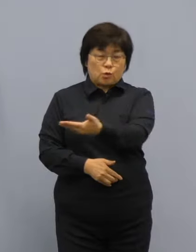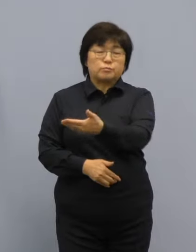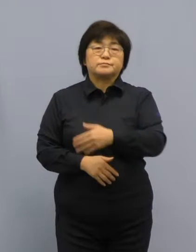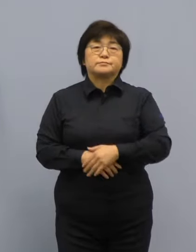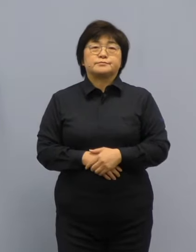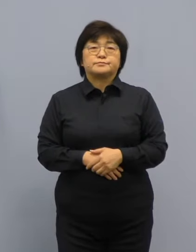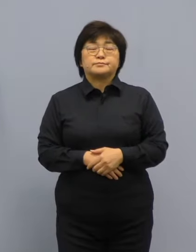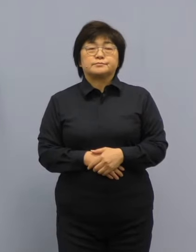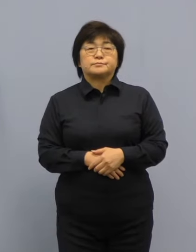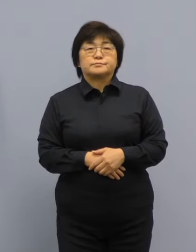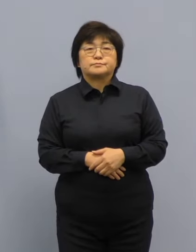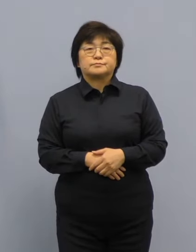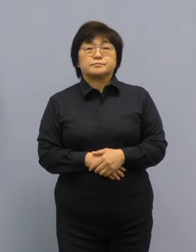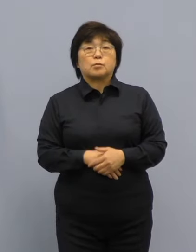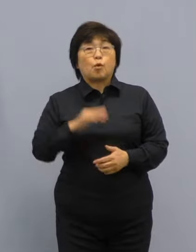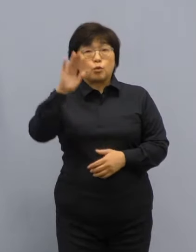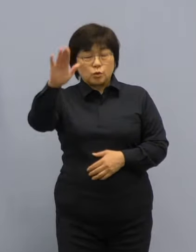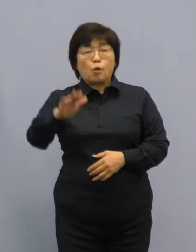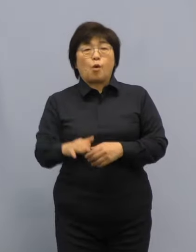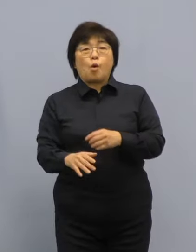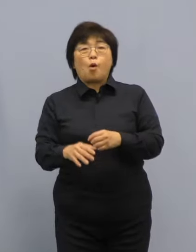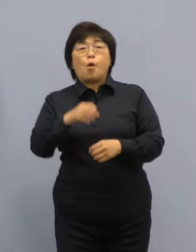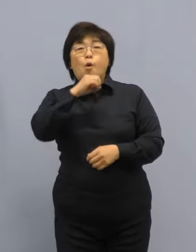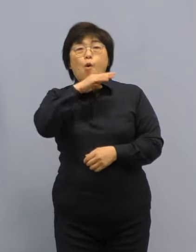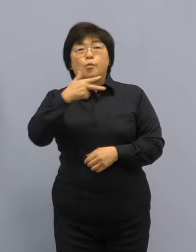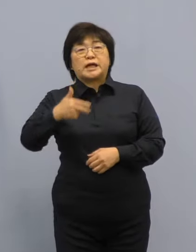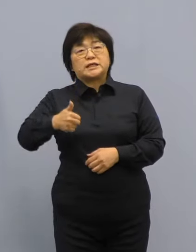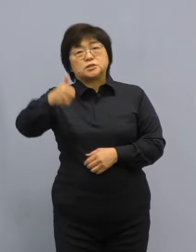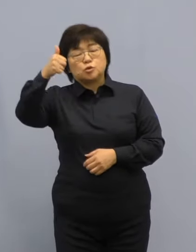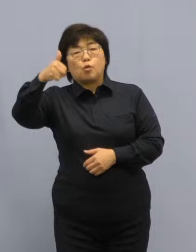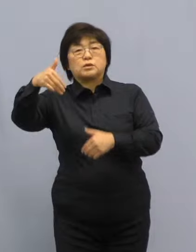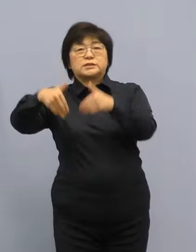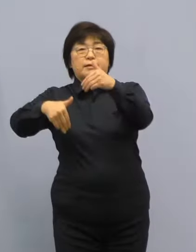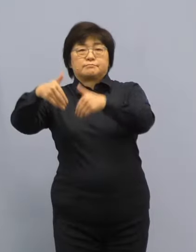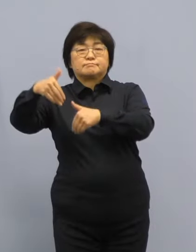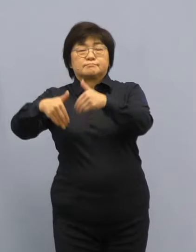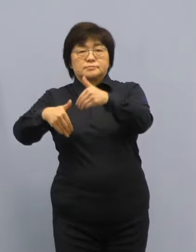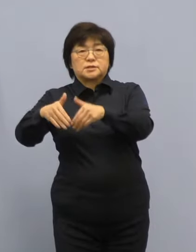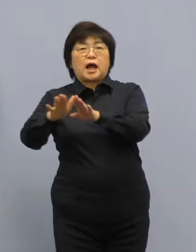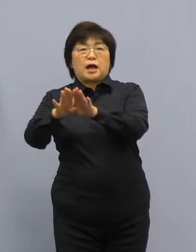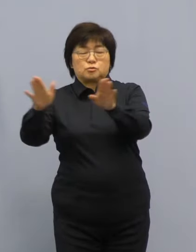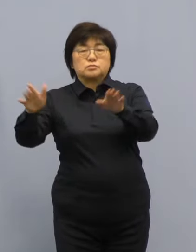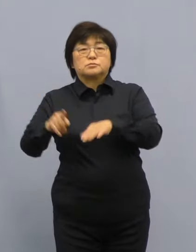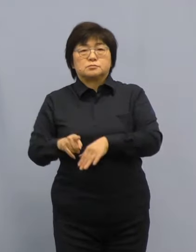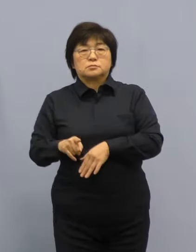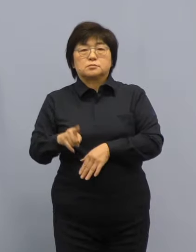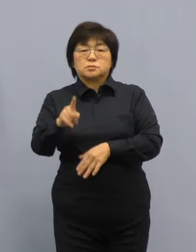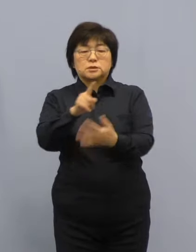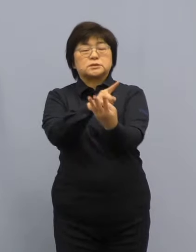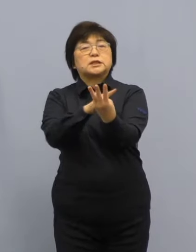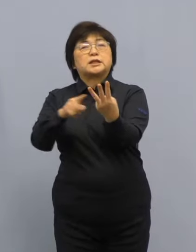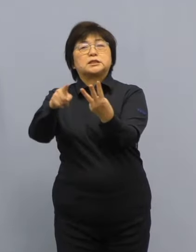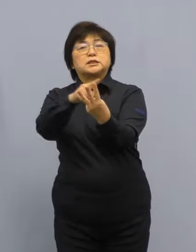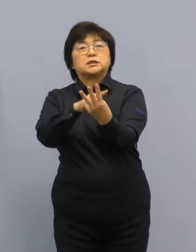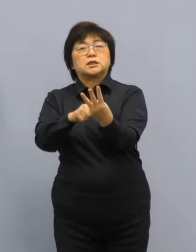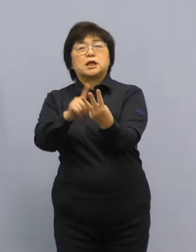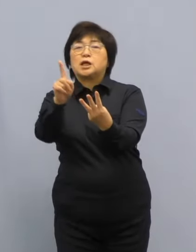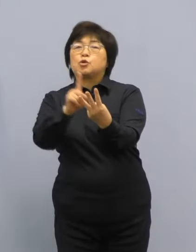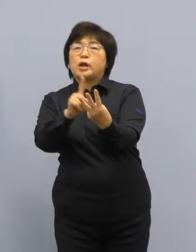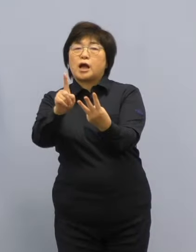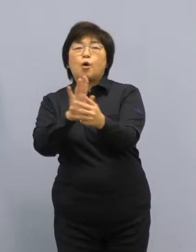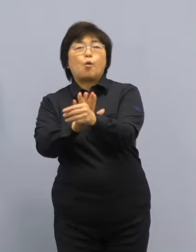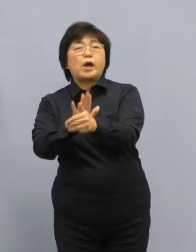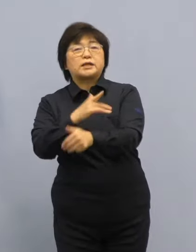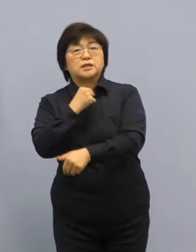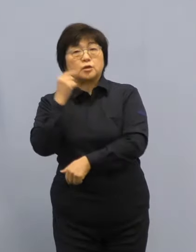内では、はい、あの22日に、まあ、大村市長選が告示されたと思いますけれども、はい、知事はこういずれかの候補を応援したりされているのか、また